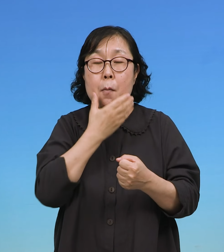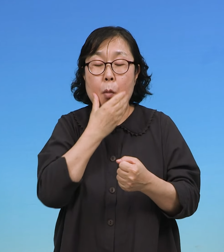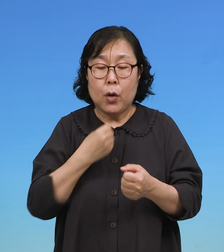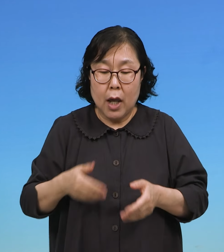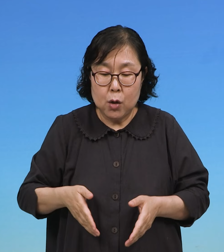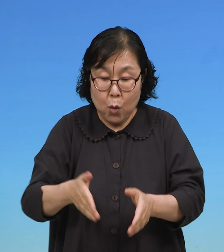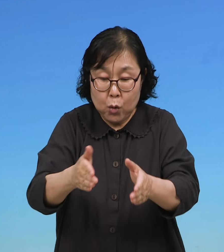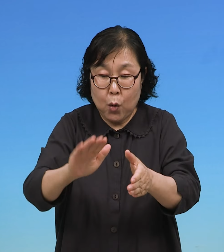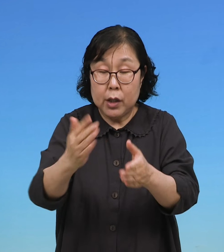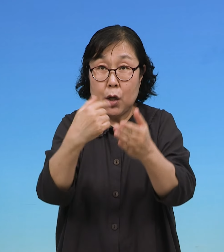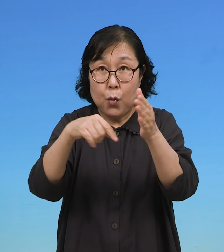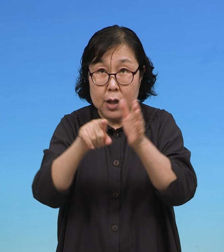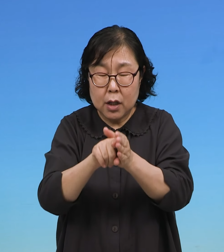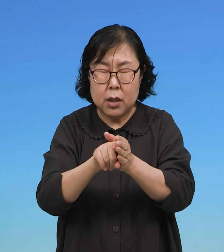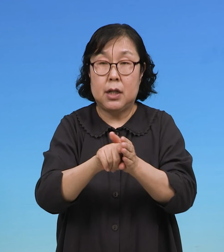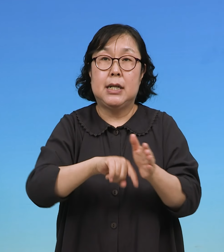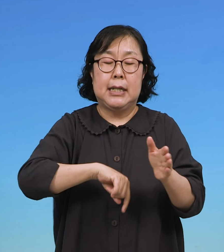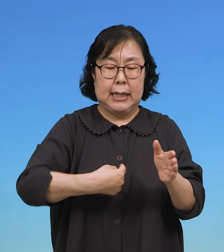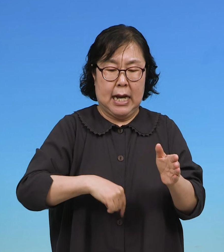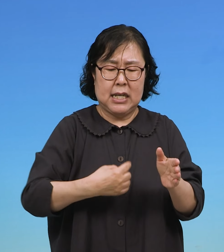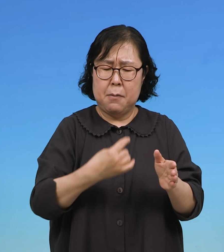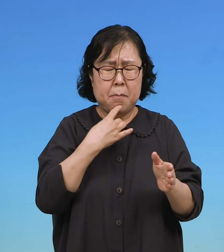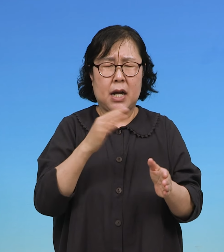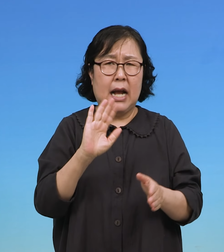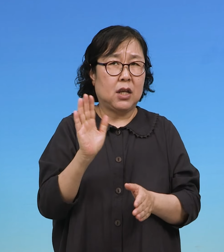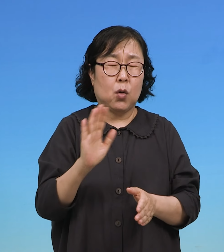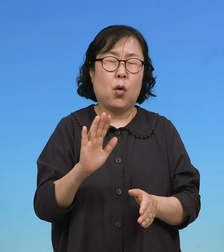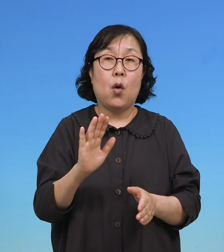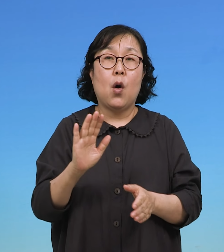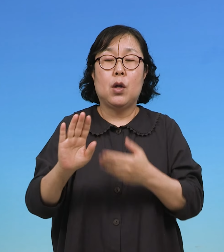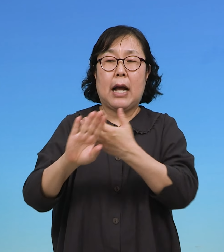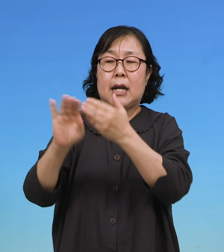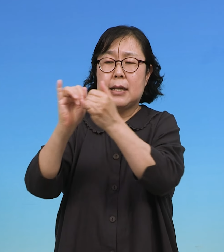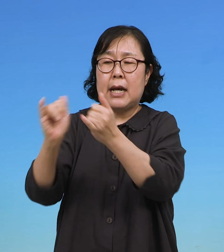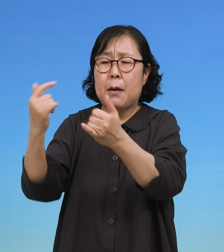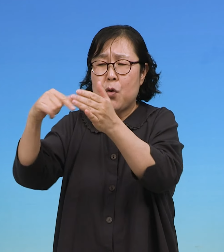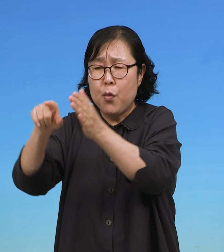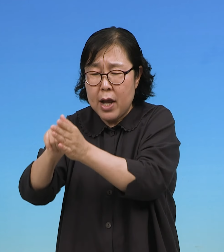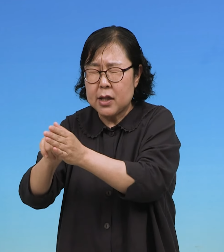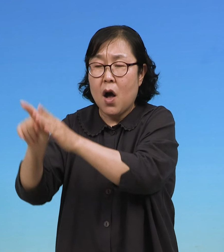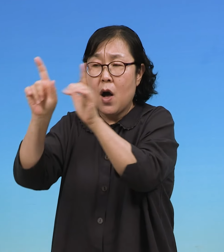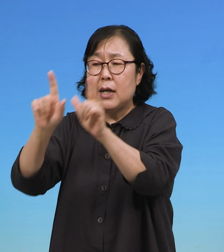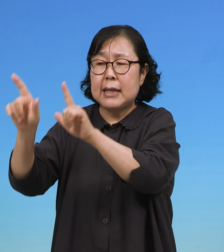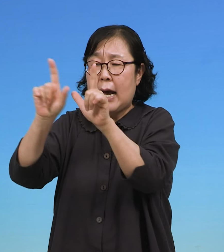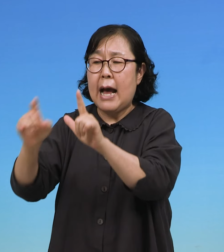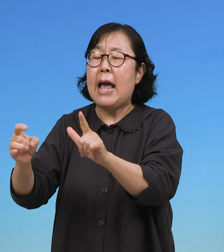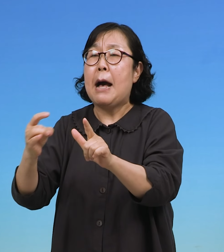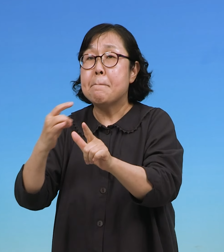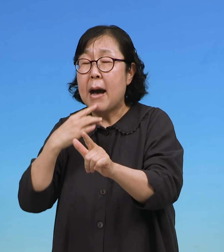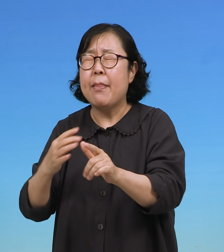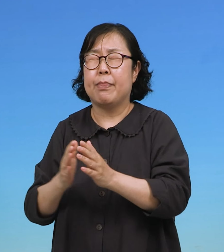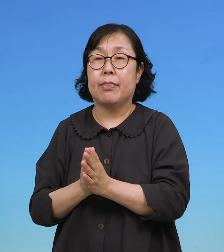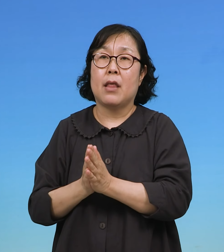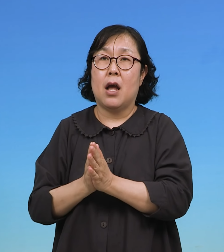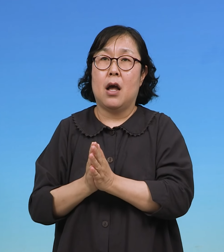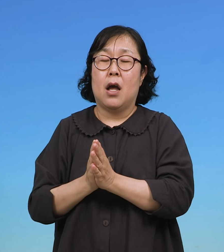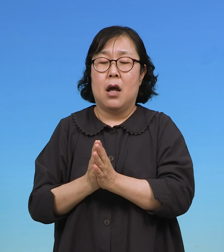자기를 버리고 남을 위하는 데 있는 그 사람만이 복의 통로가 되는 거 아닙니까? 뭐라도